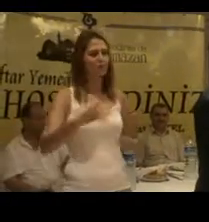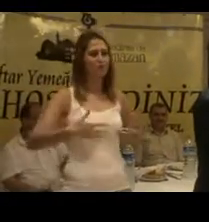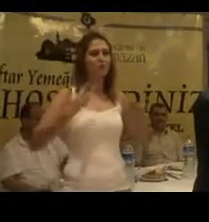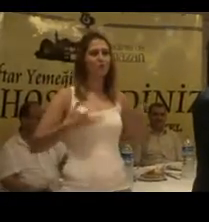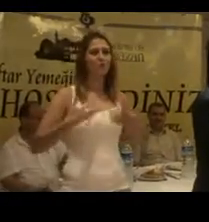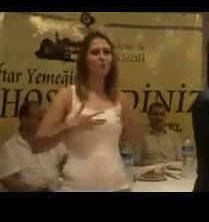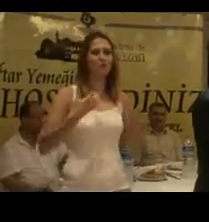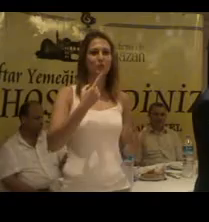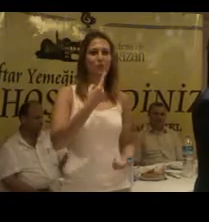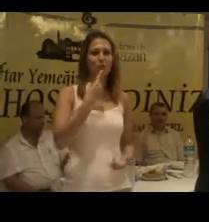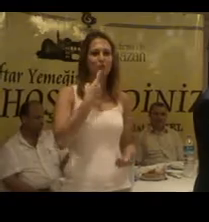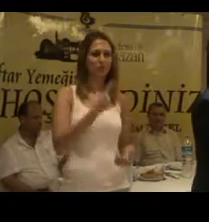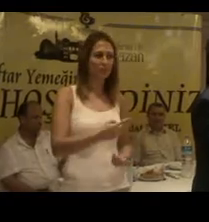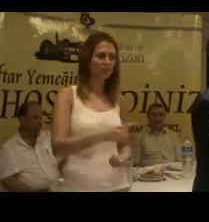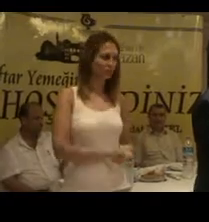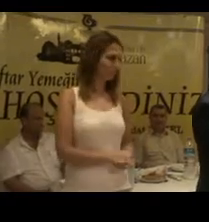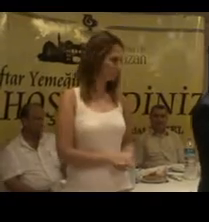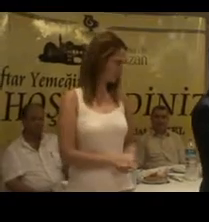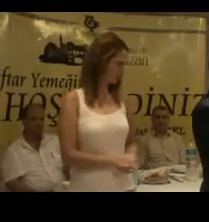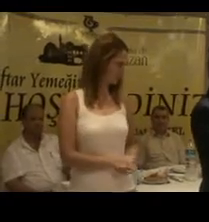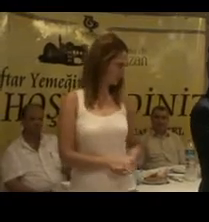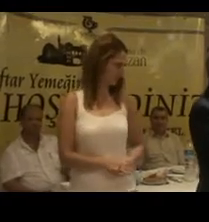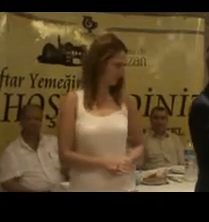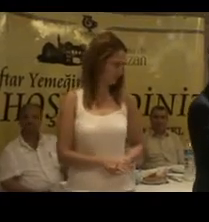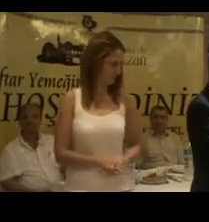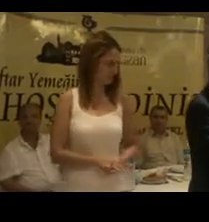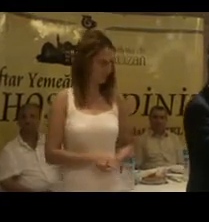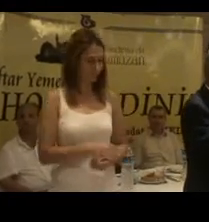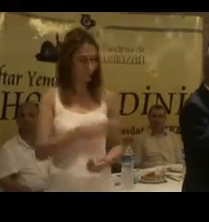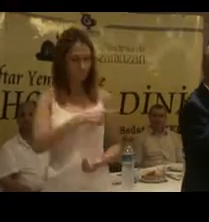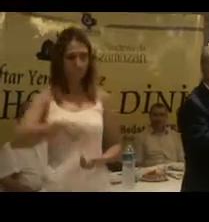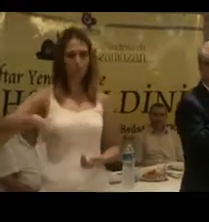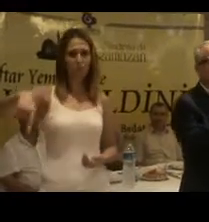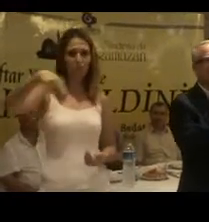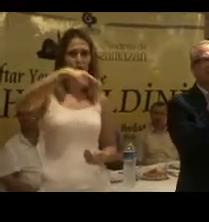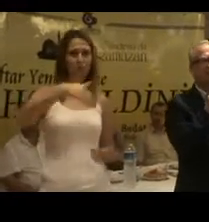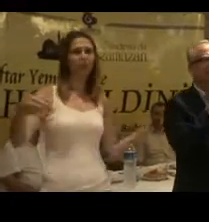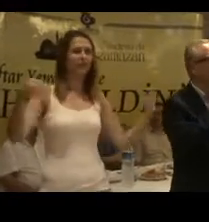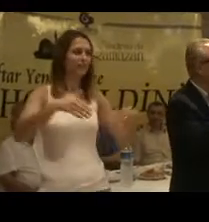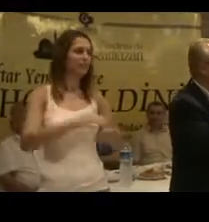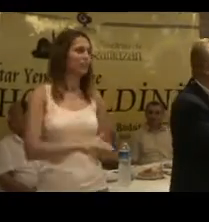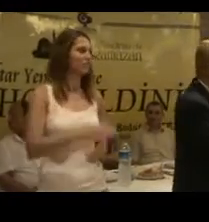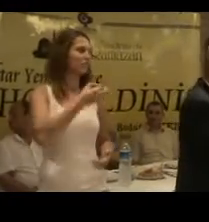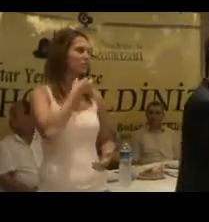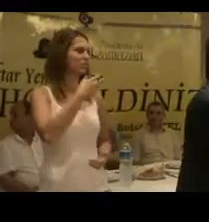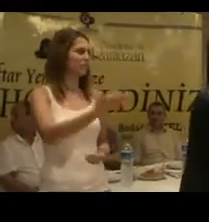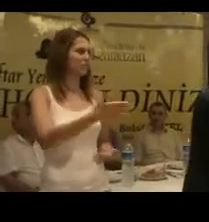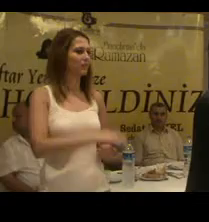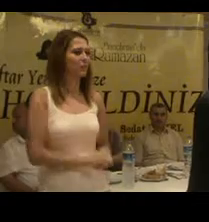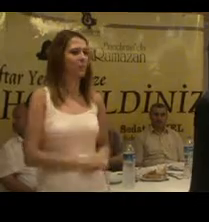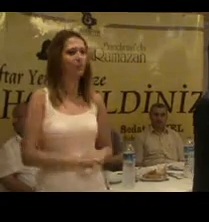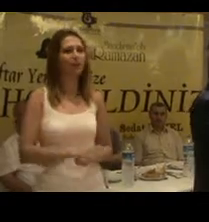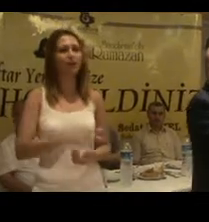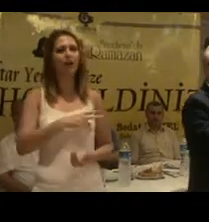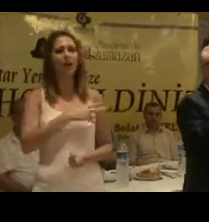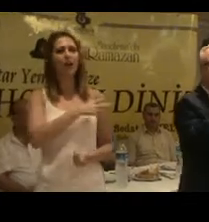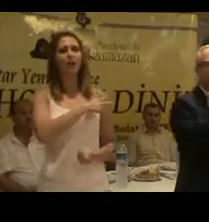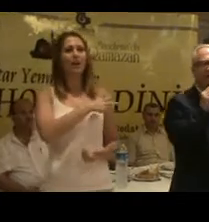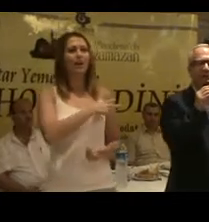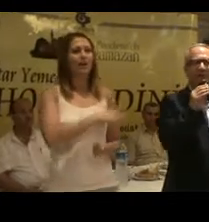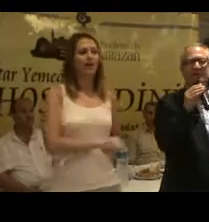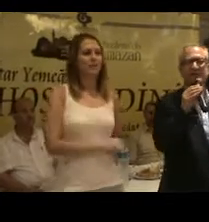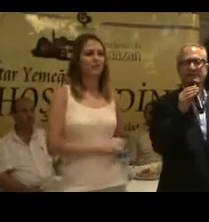güzelliğin içerisinde yer alanlara, ne mutlu bu güzelliğe katkı sunanlara. Onun için aramızda değerli kaymakamımız da var, Sayın Ali